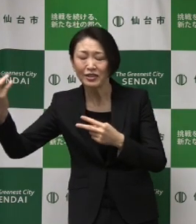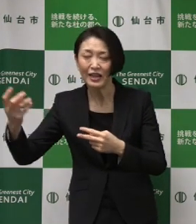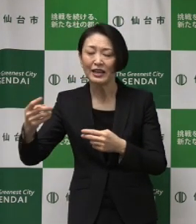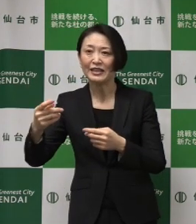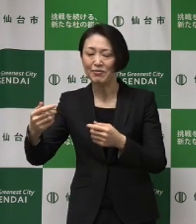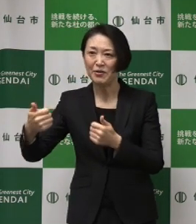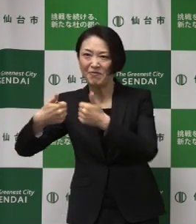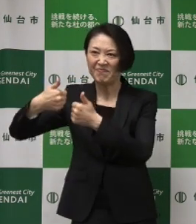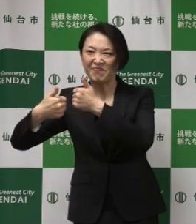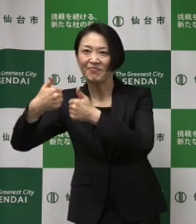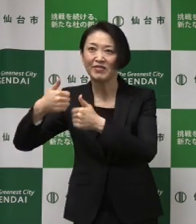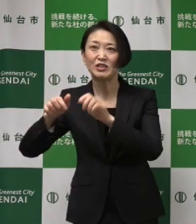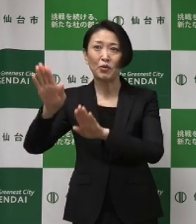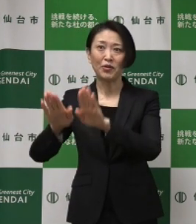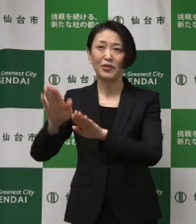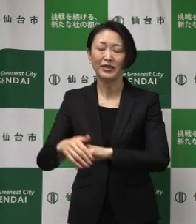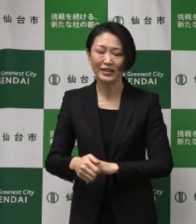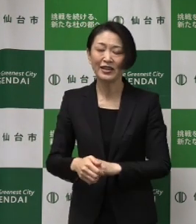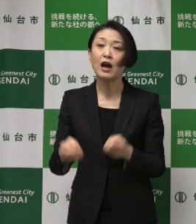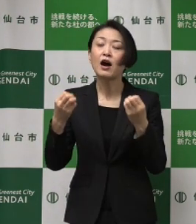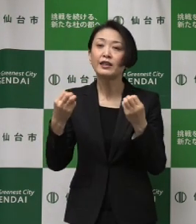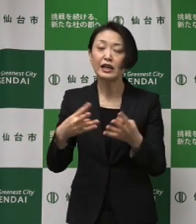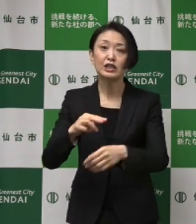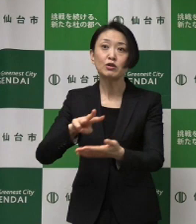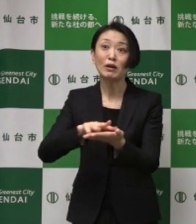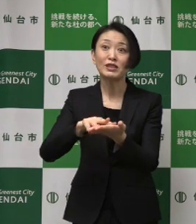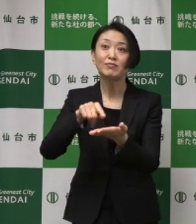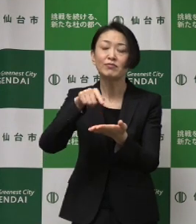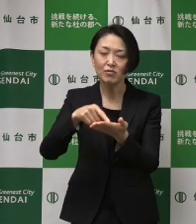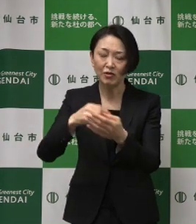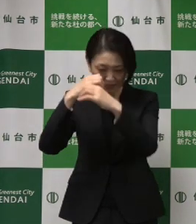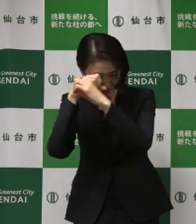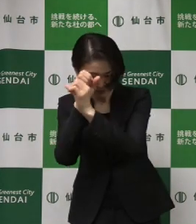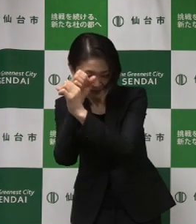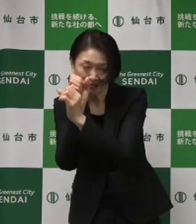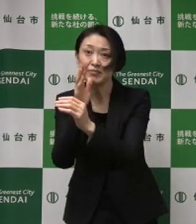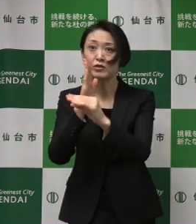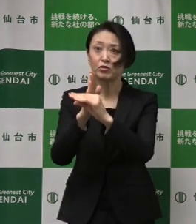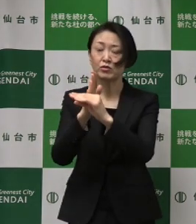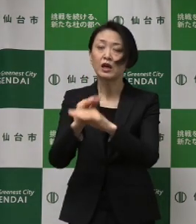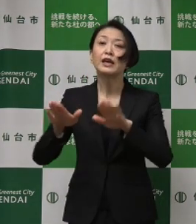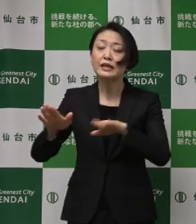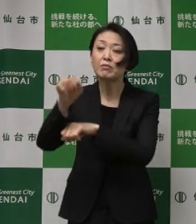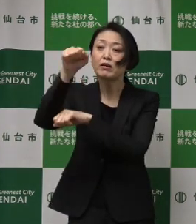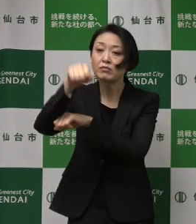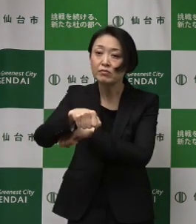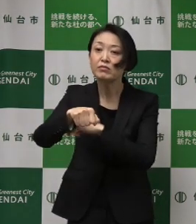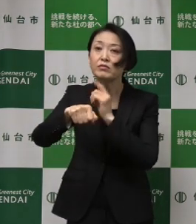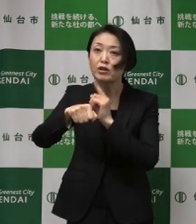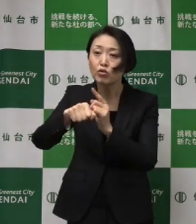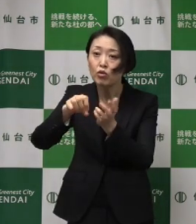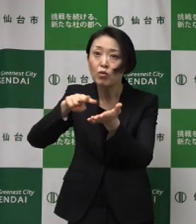開発もいろいろと進んでいるところでもございますけれども、まずは今承認をされているワクチンを打っていく